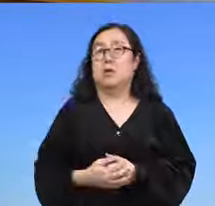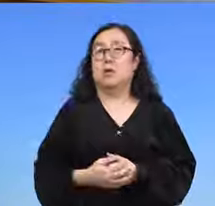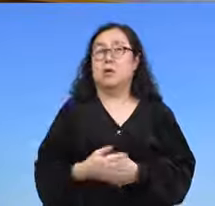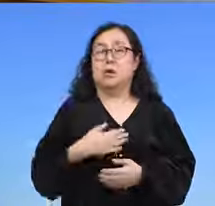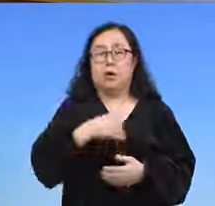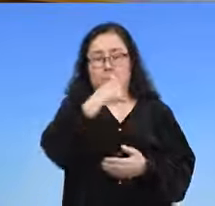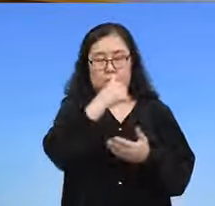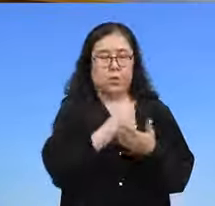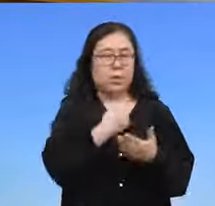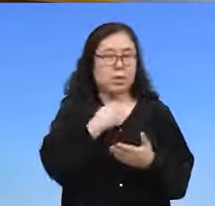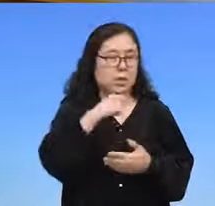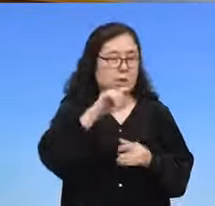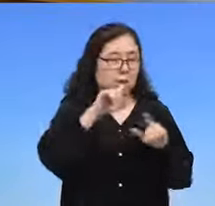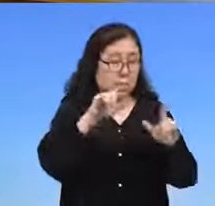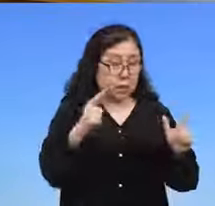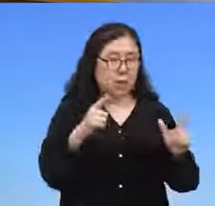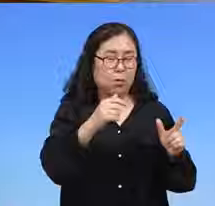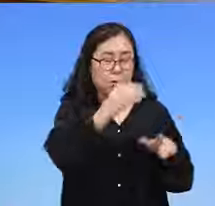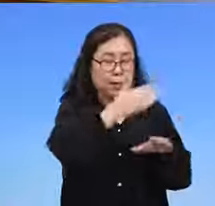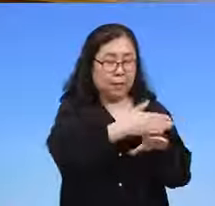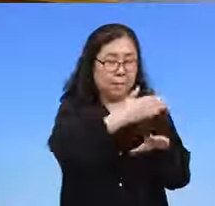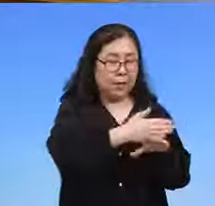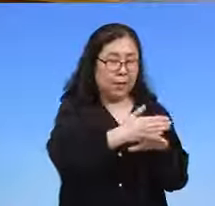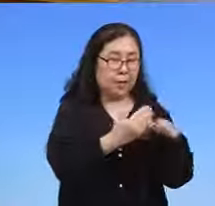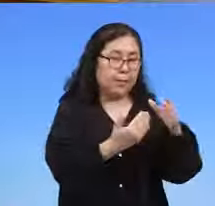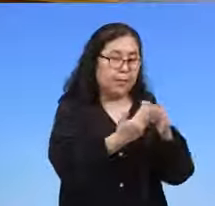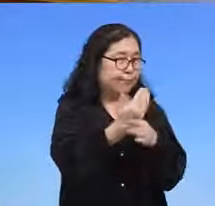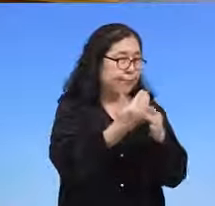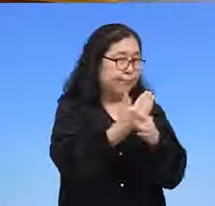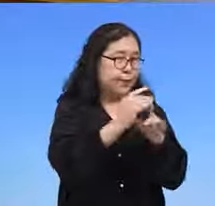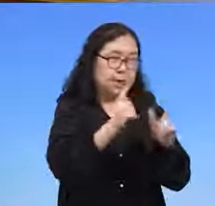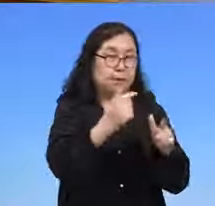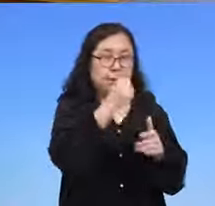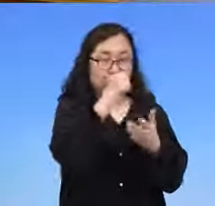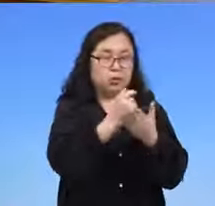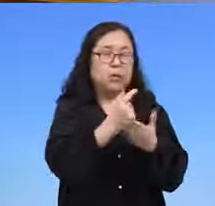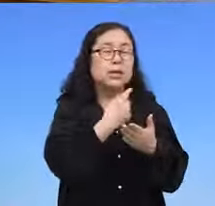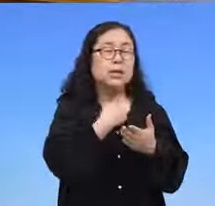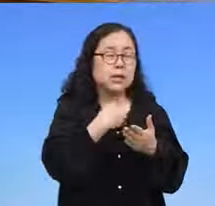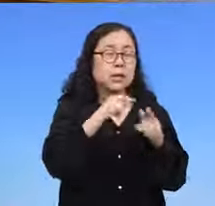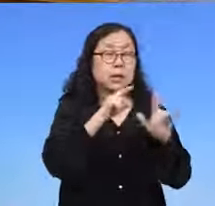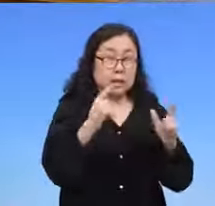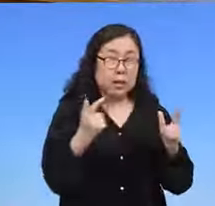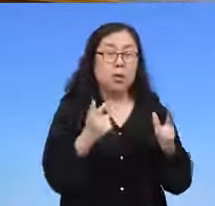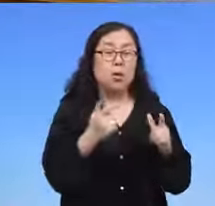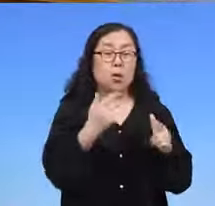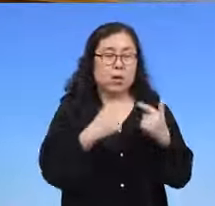죄 안 짓는다고 감사가 나오던가요? 죄 안 짓는다고 기쁨이 회복됩니까?